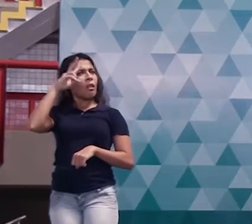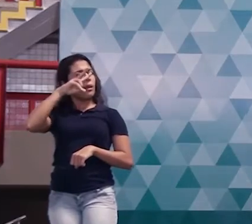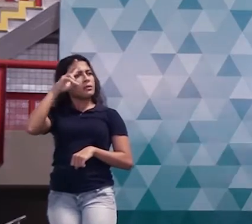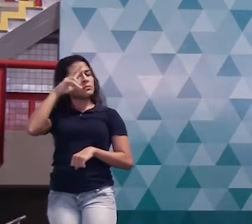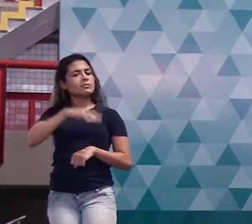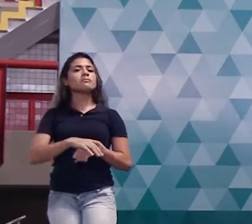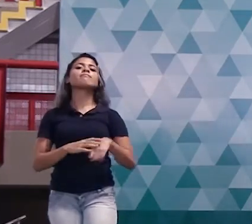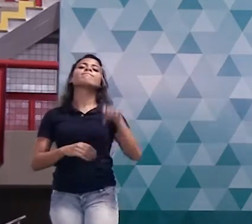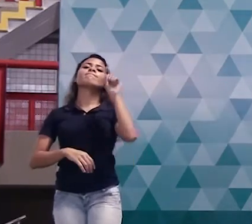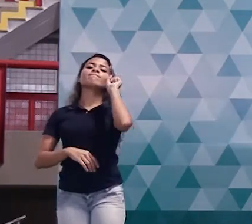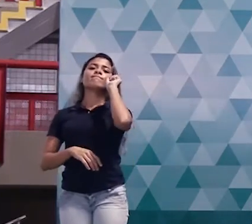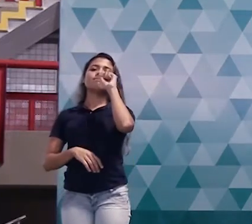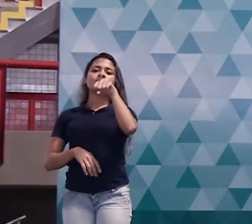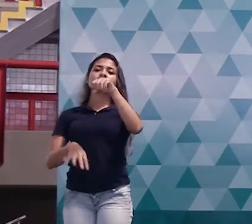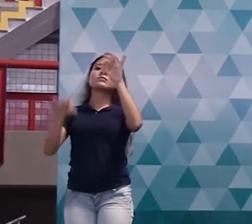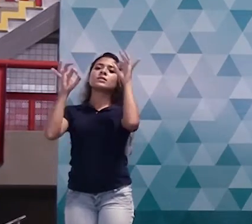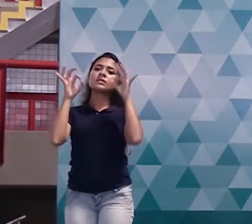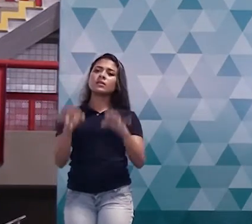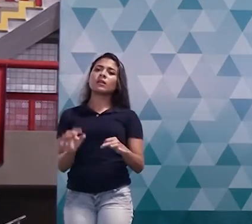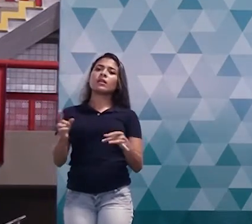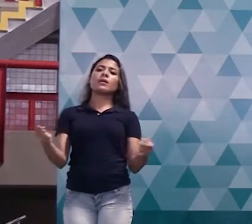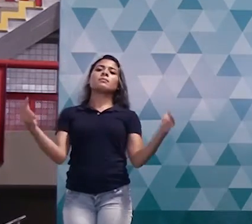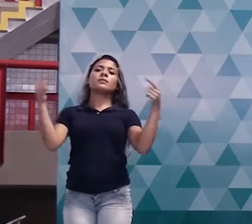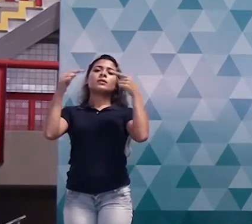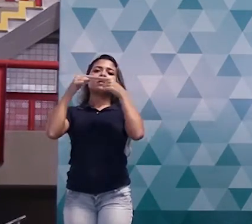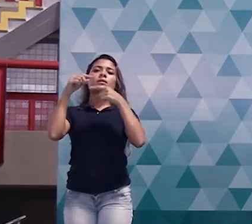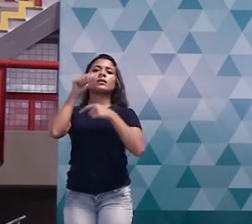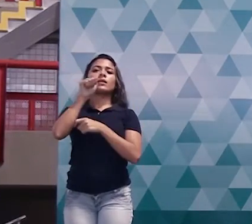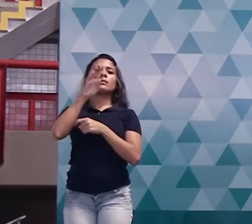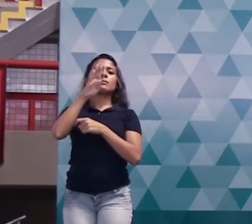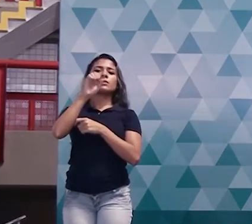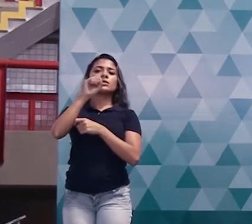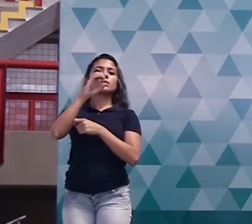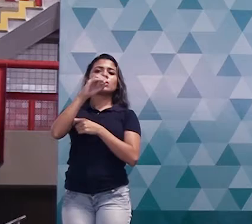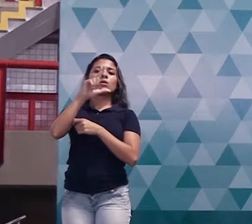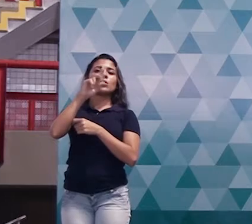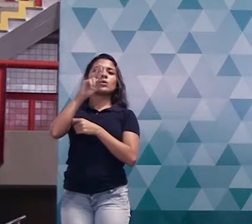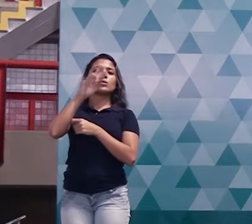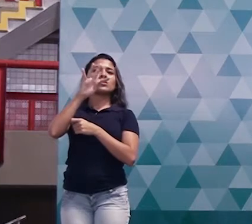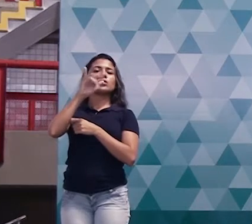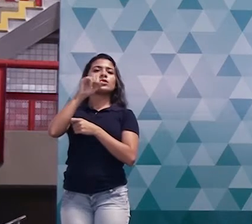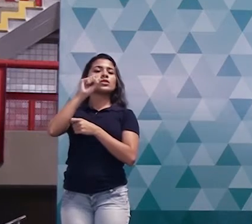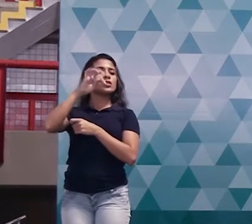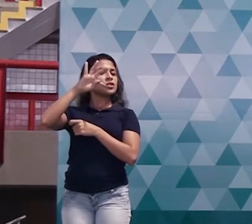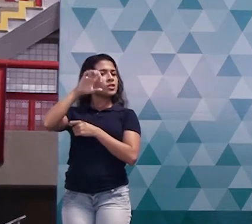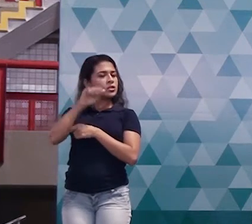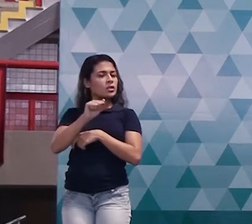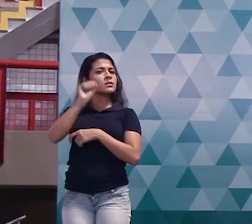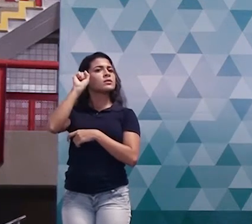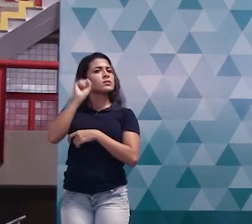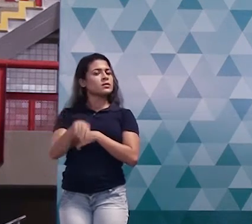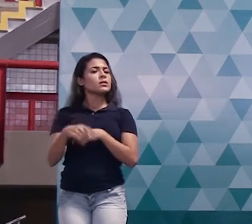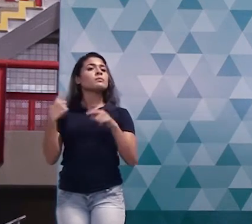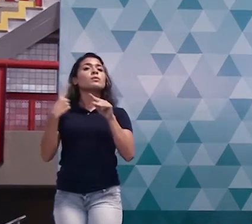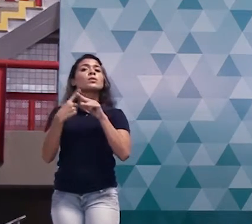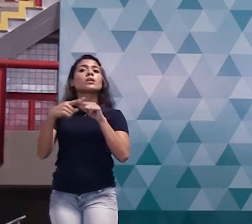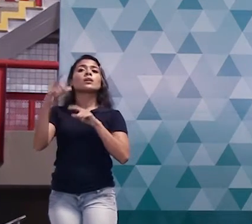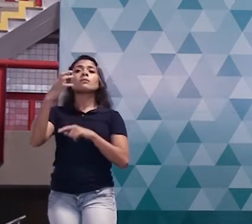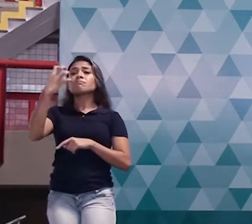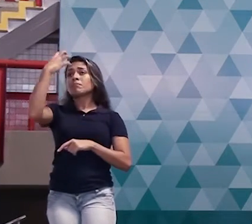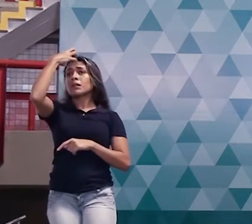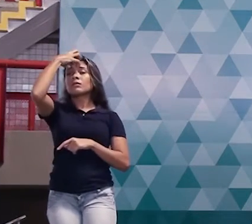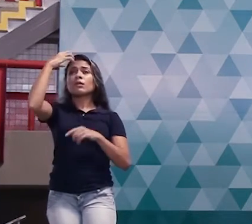uma afirmação absolutista. O imperador, ele está acima dos demais poderes através do poder